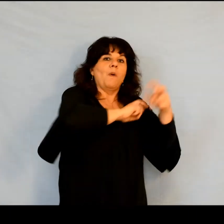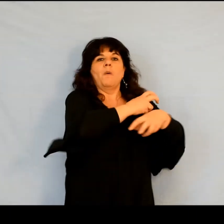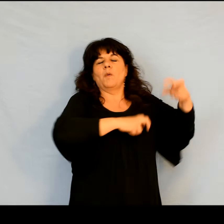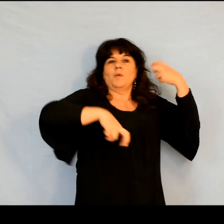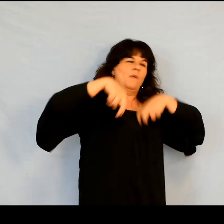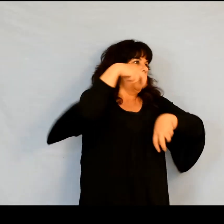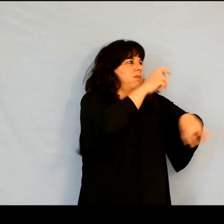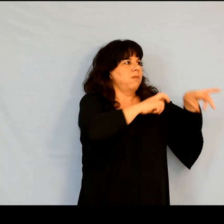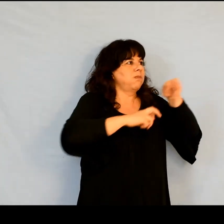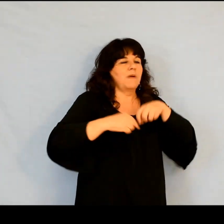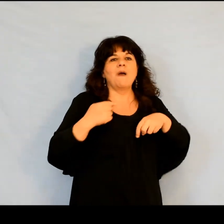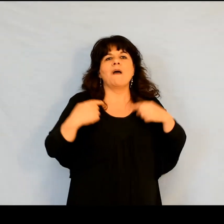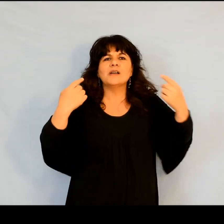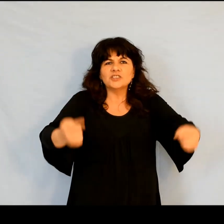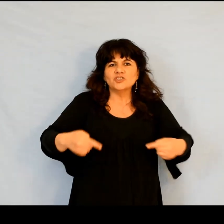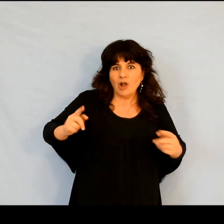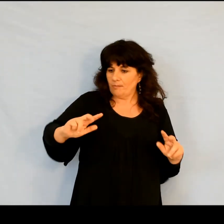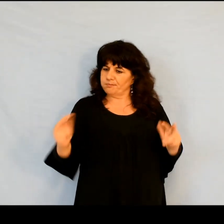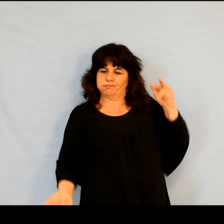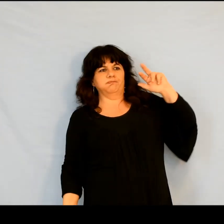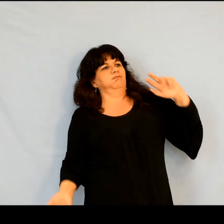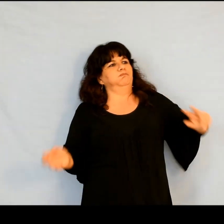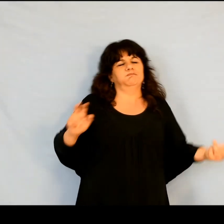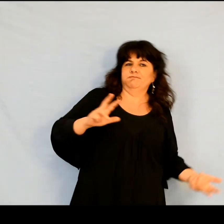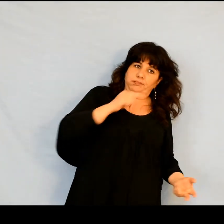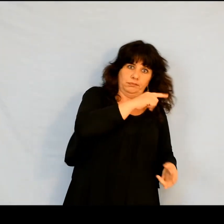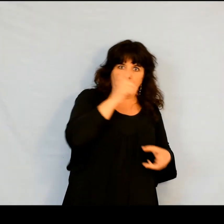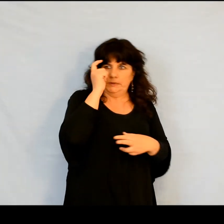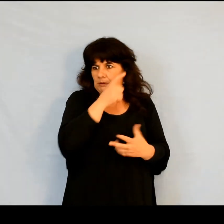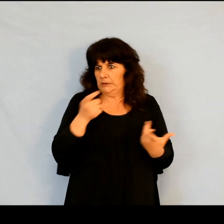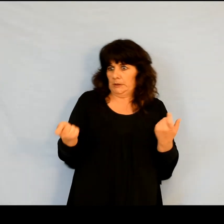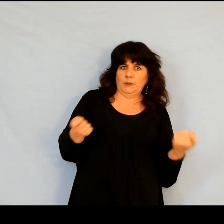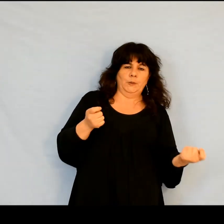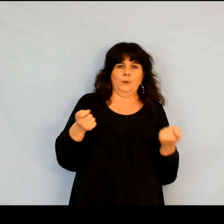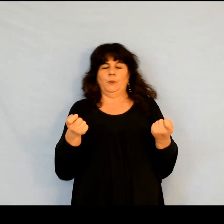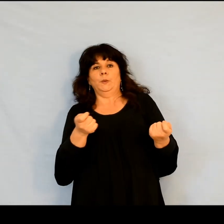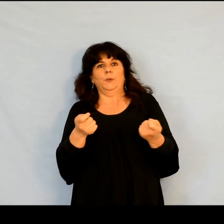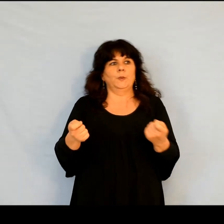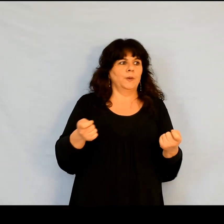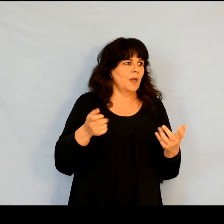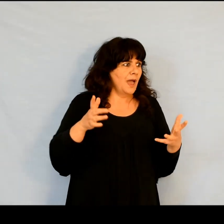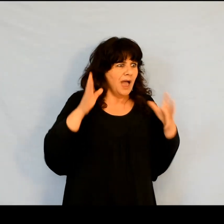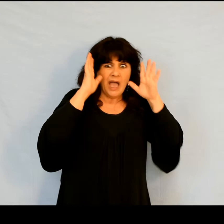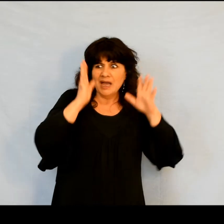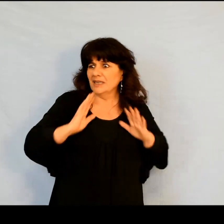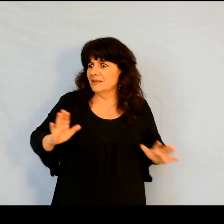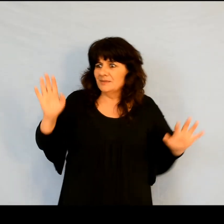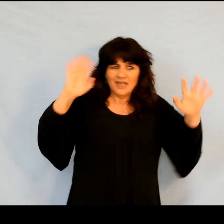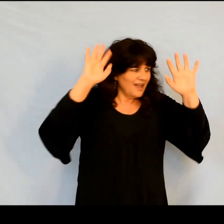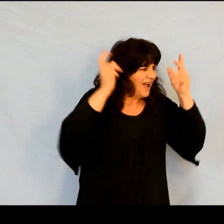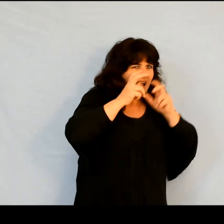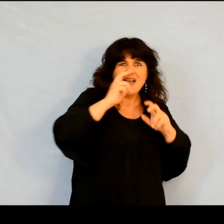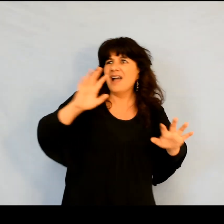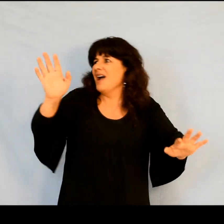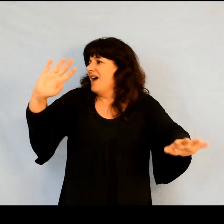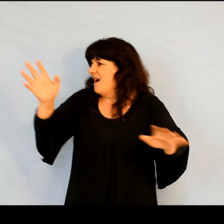conduire. Les Égyptiens s'écrièrent, « Fuyons devant Israël, car c'est le Seigneur qui combat pour eux contre